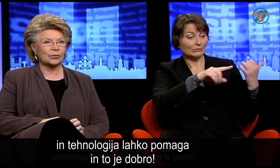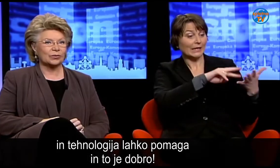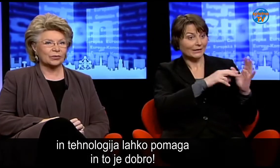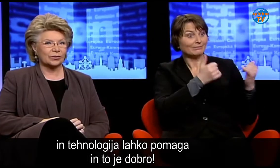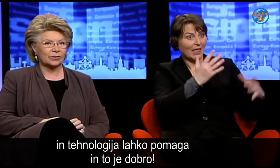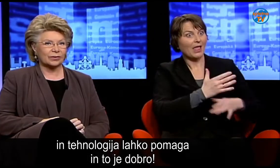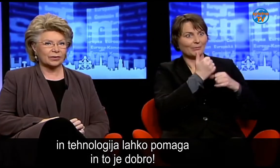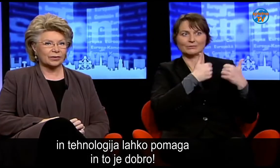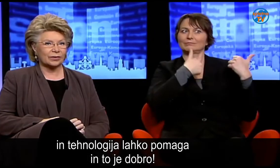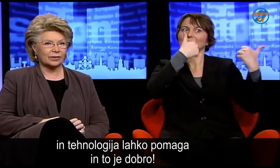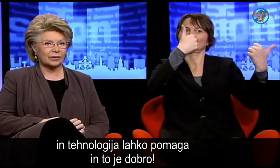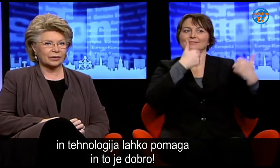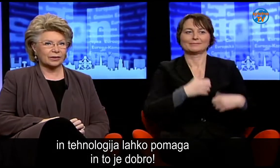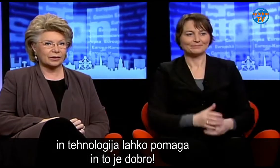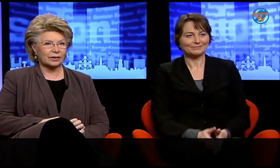so.